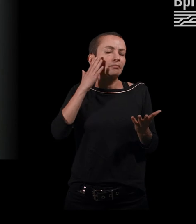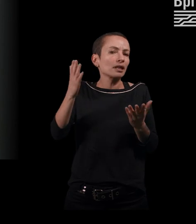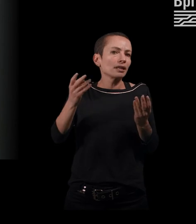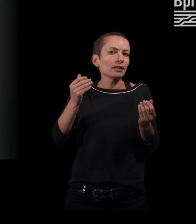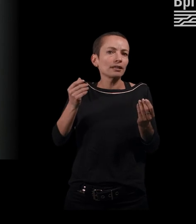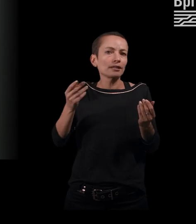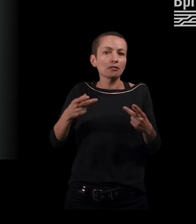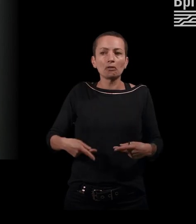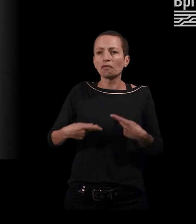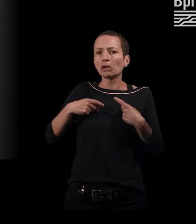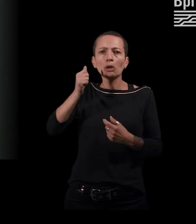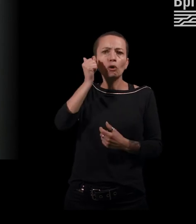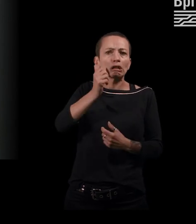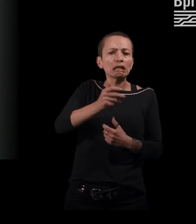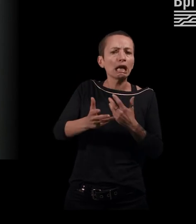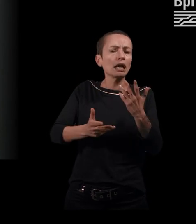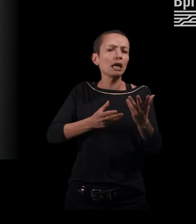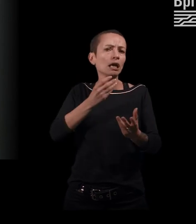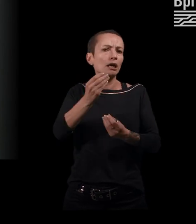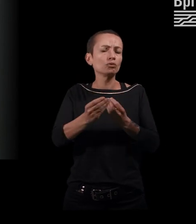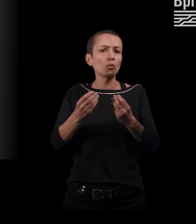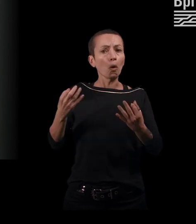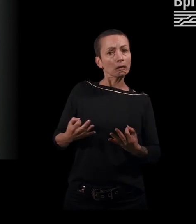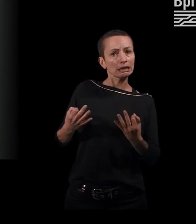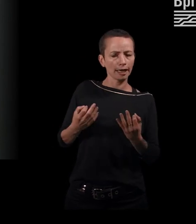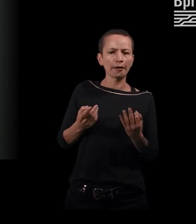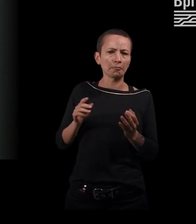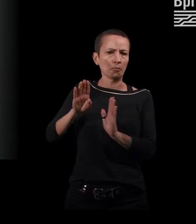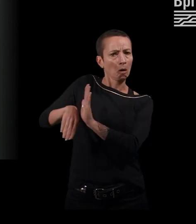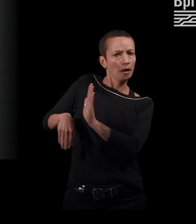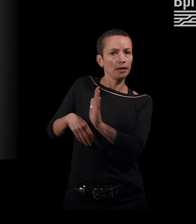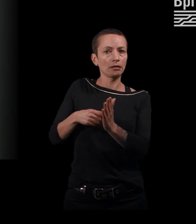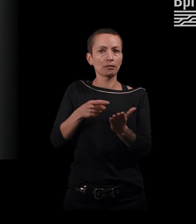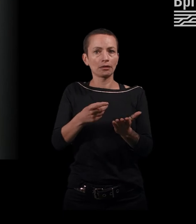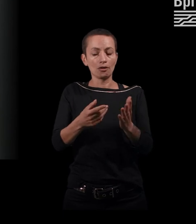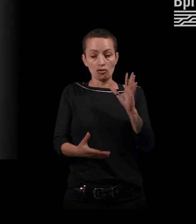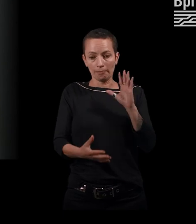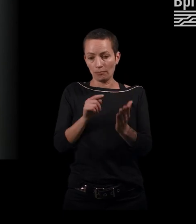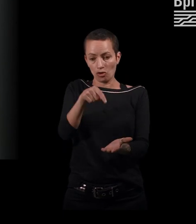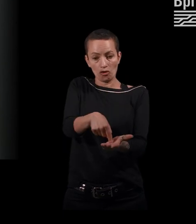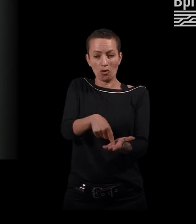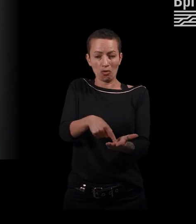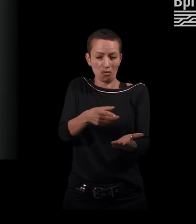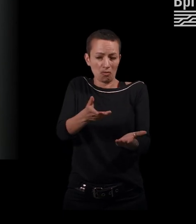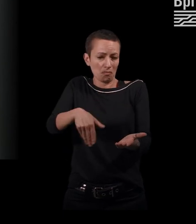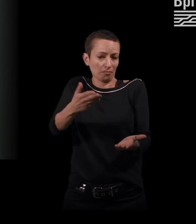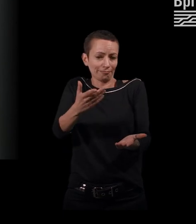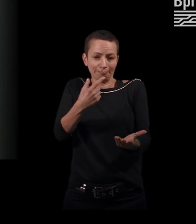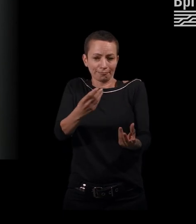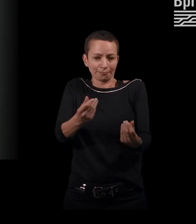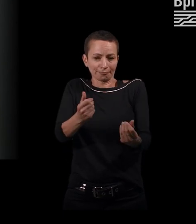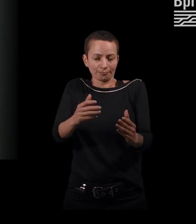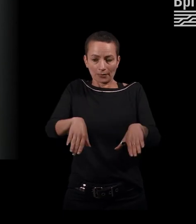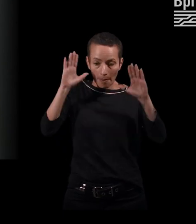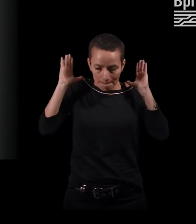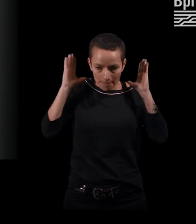que la vie quotidienne ou ordinaire. Ça rend un lieu, quel qu'il soit, un peu extraordinaire, le fait de